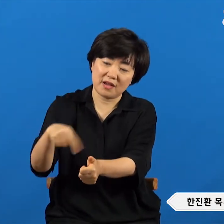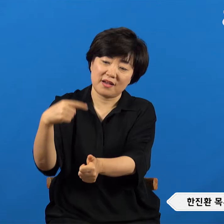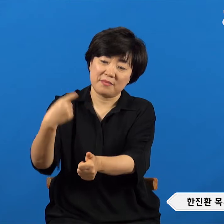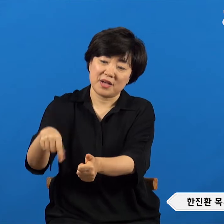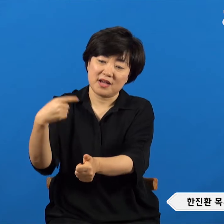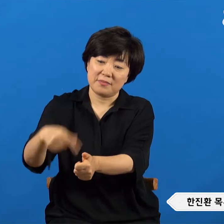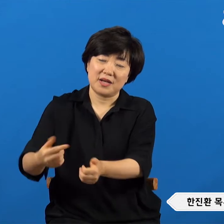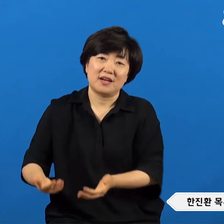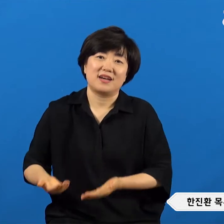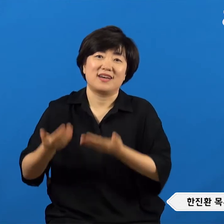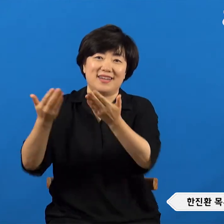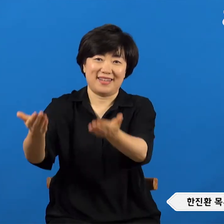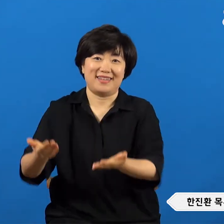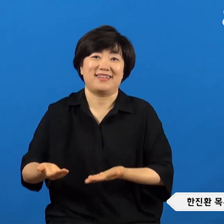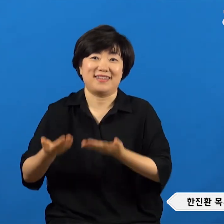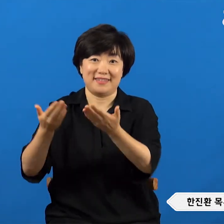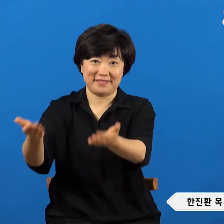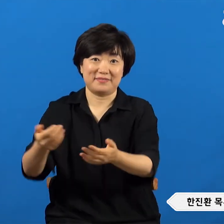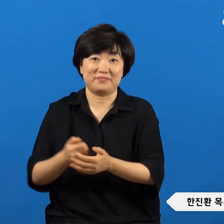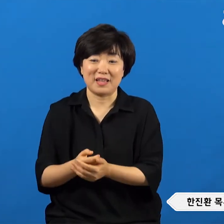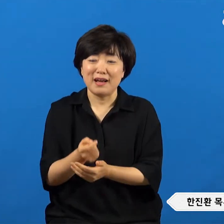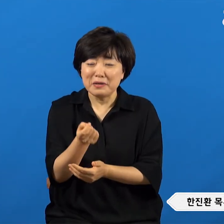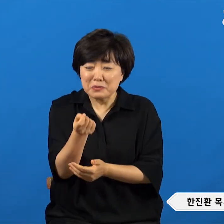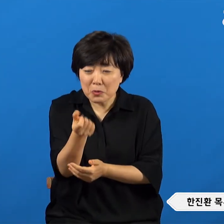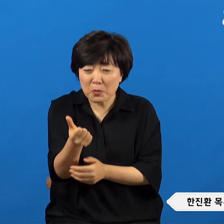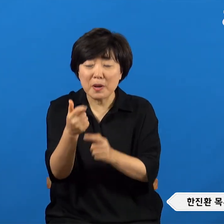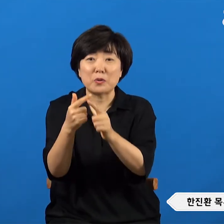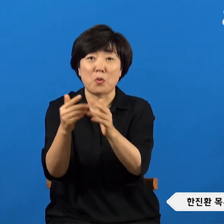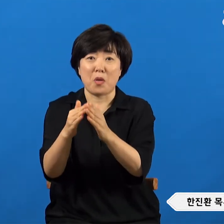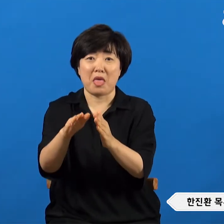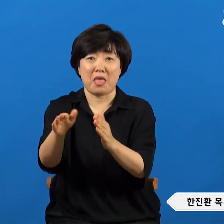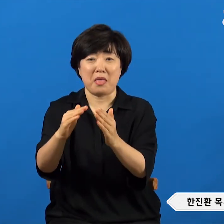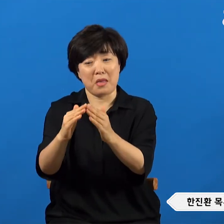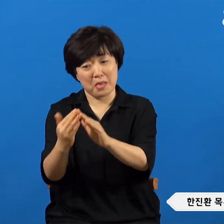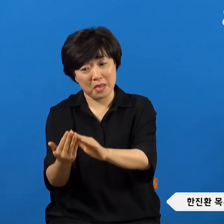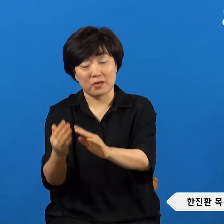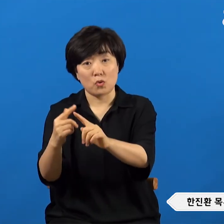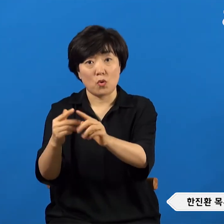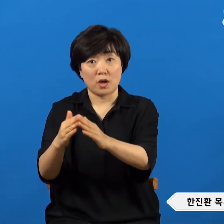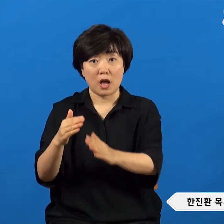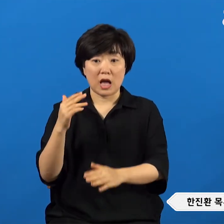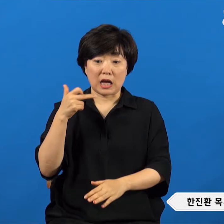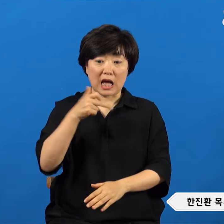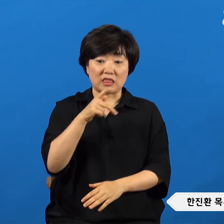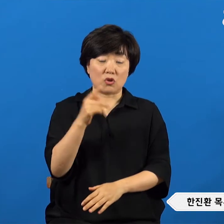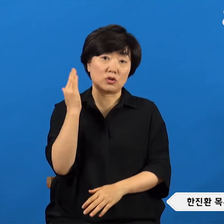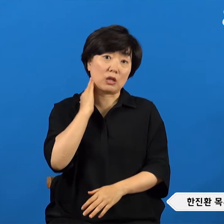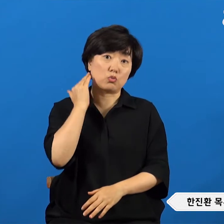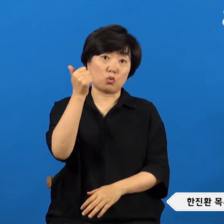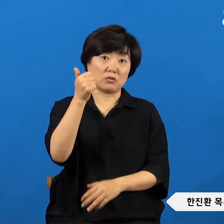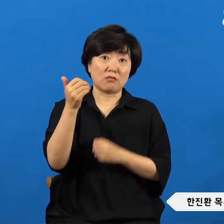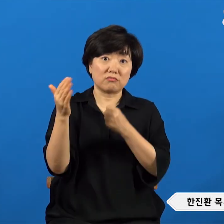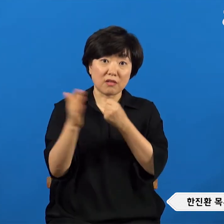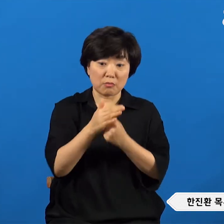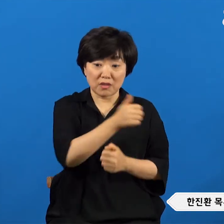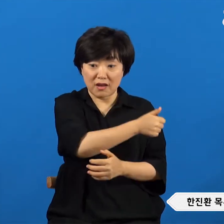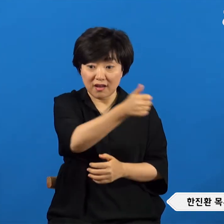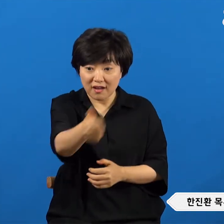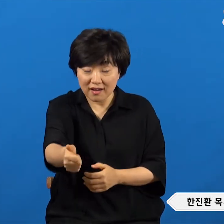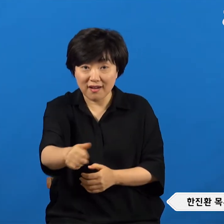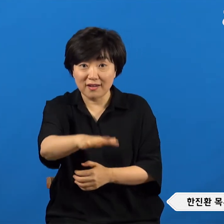봉사하고 있습니다. 그 조그만 교회가 카트 대통령 때문에 많이 부흥이 됐다고